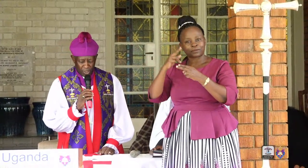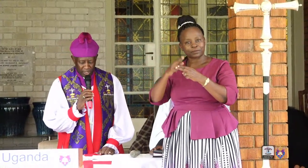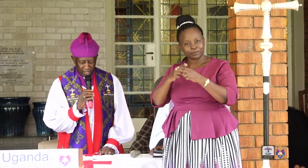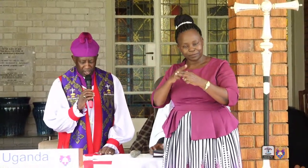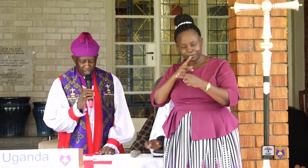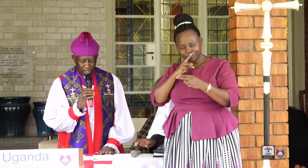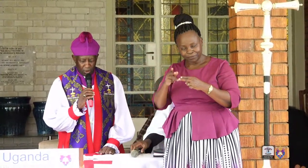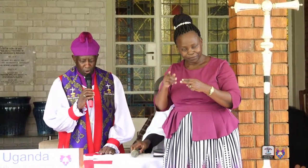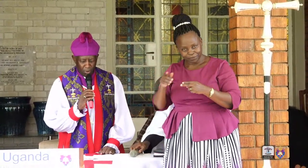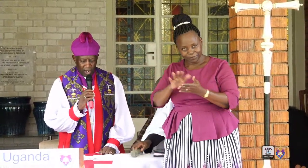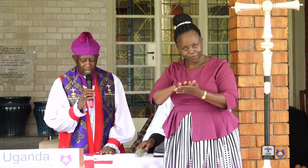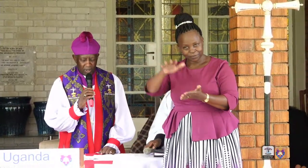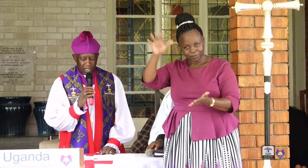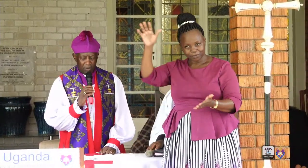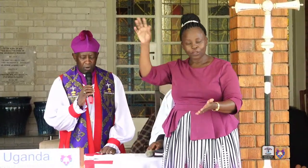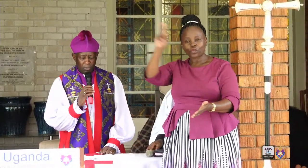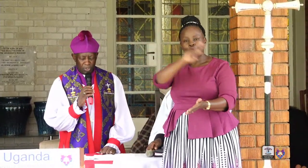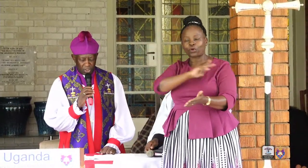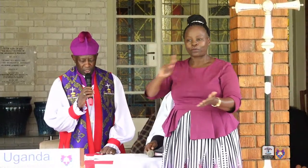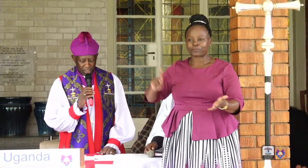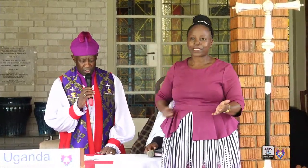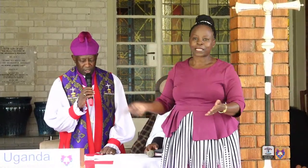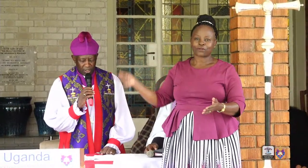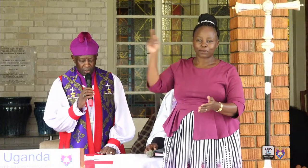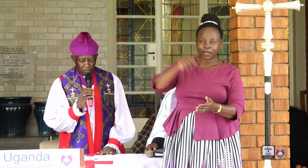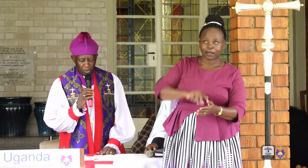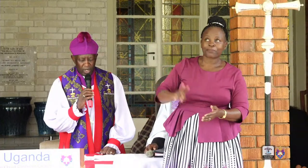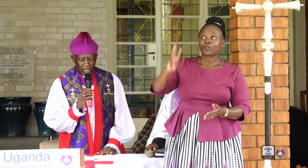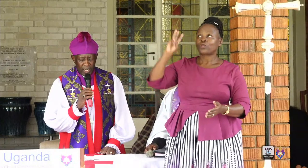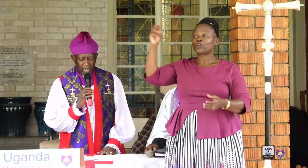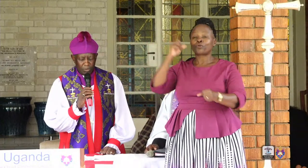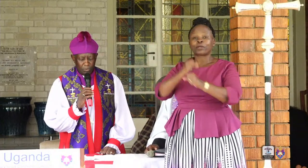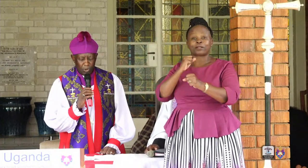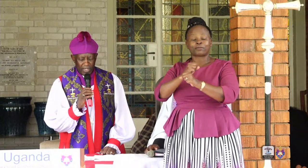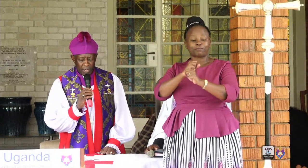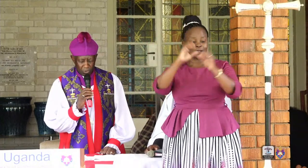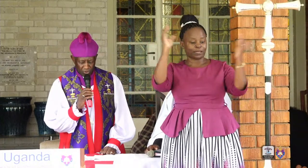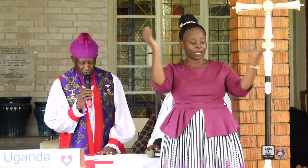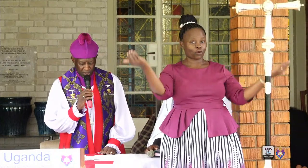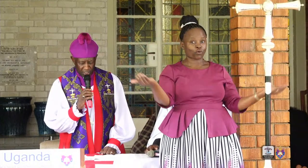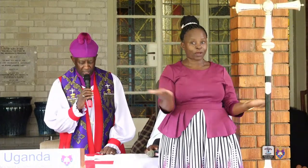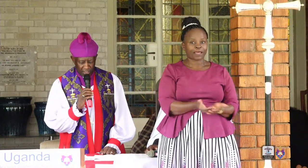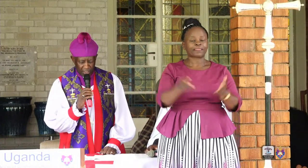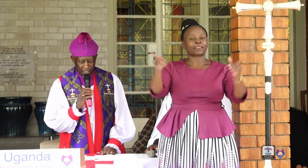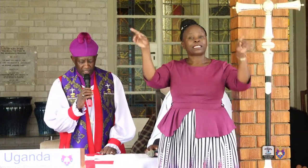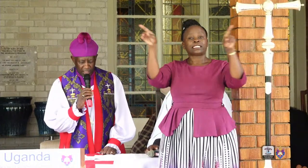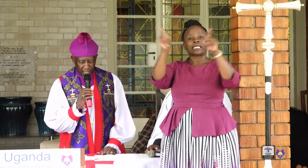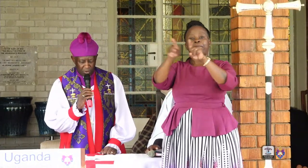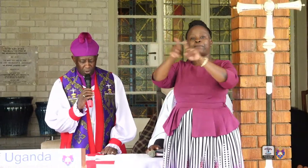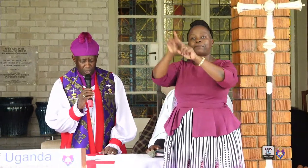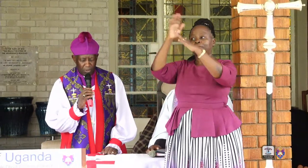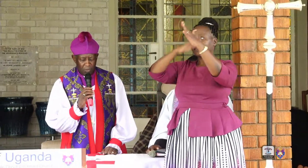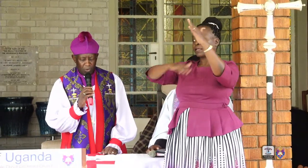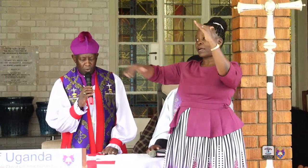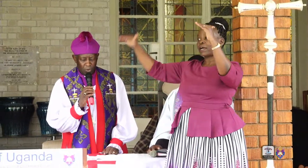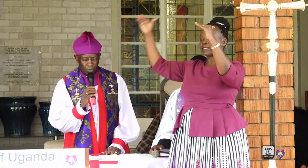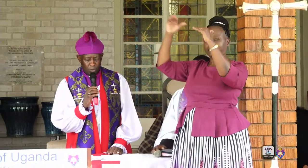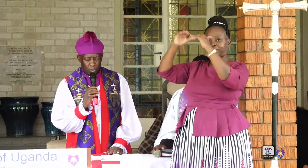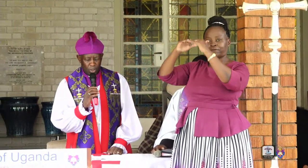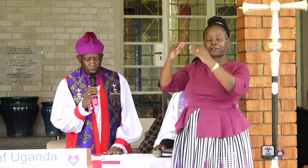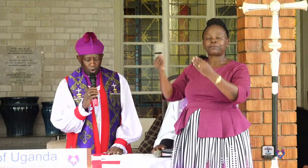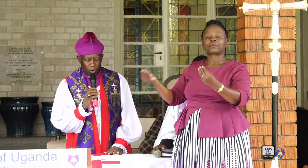litukuzibwe, obwakabaka bwo bujje, byoyagala tubikolere mu nsi nga ebikolebwa mu